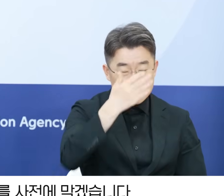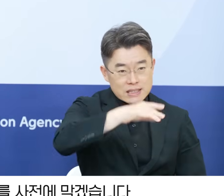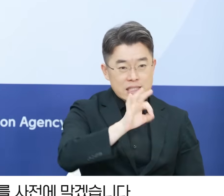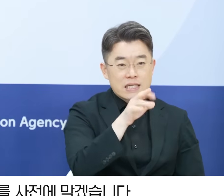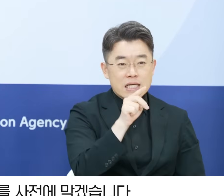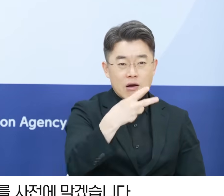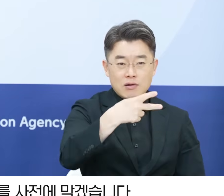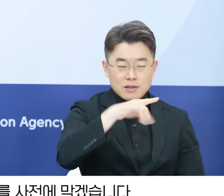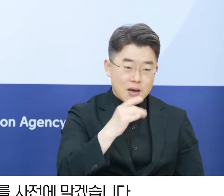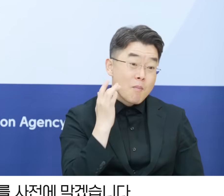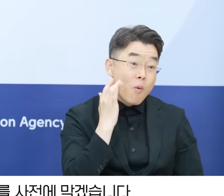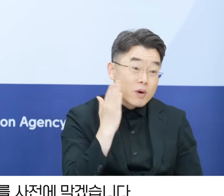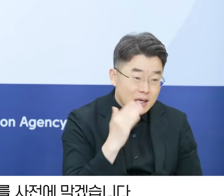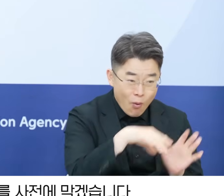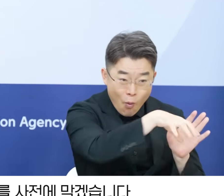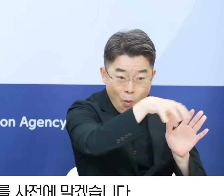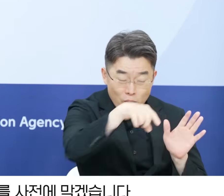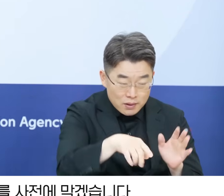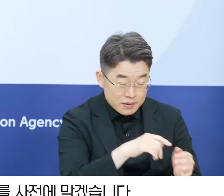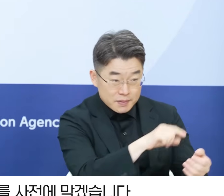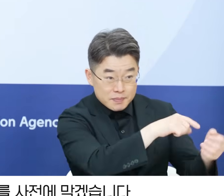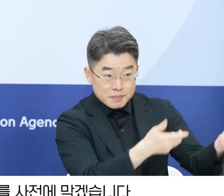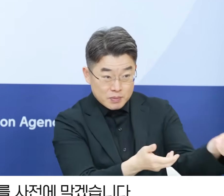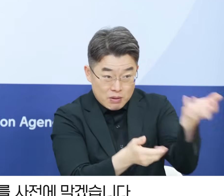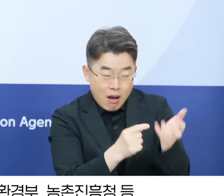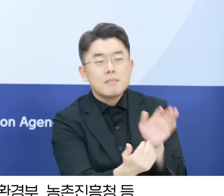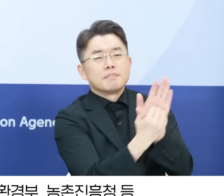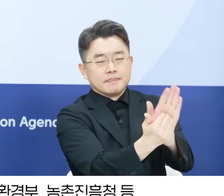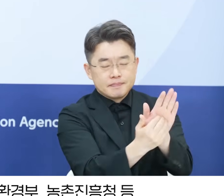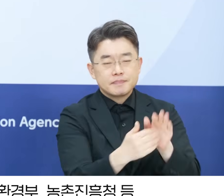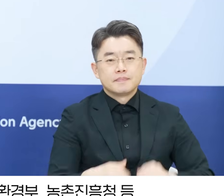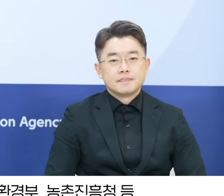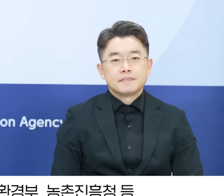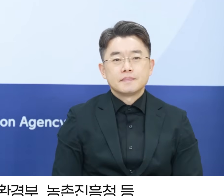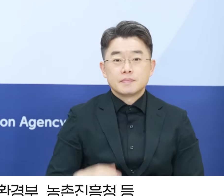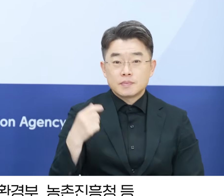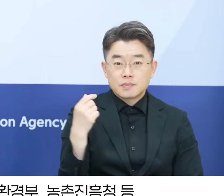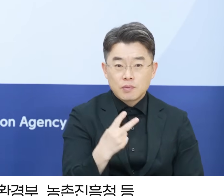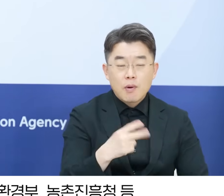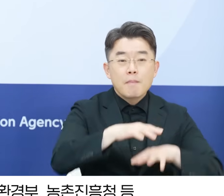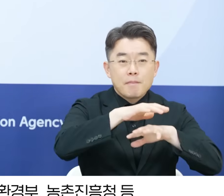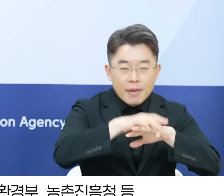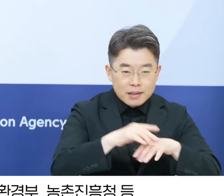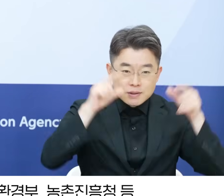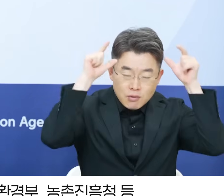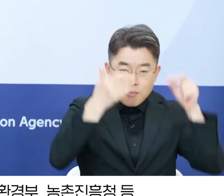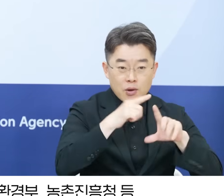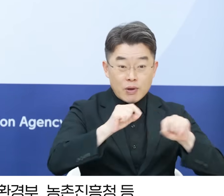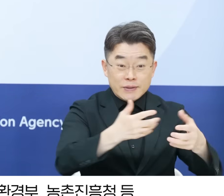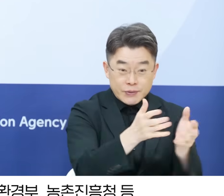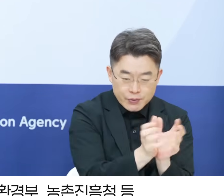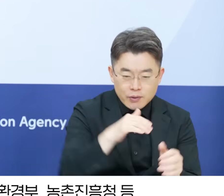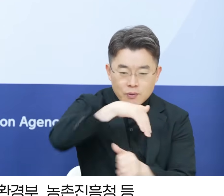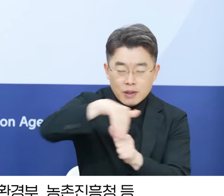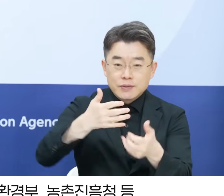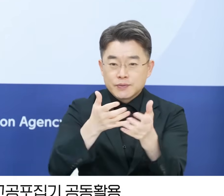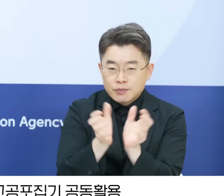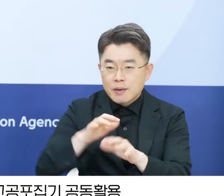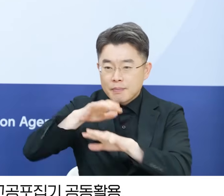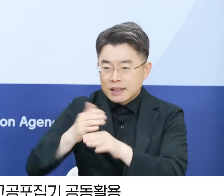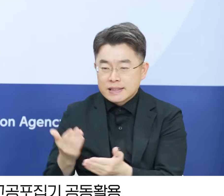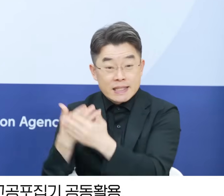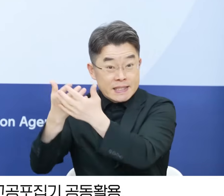모기의 토착화를 사전에 막겠습니다. 아울러서 농림축산식품부, 환경부, 농진청